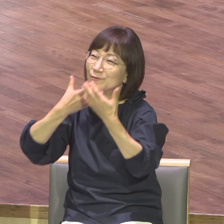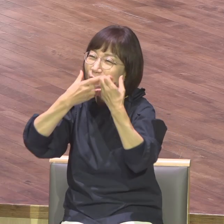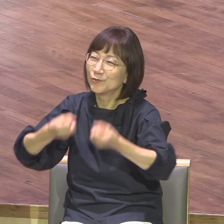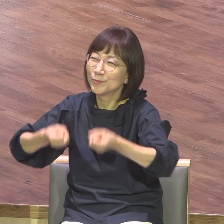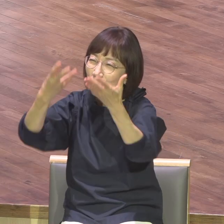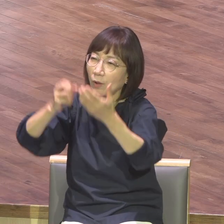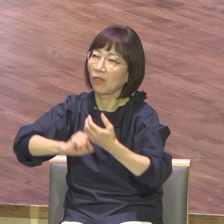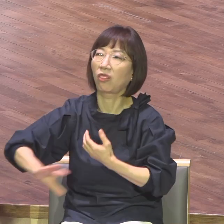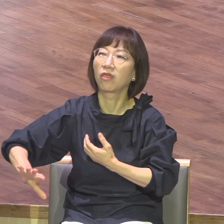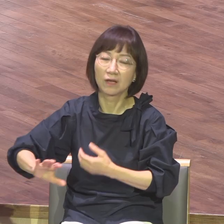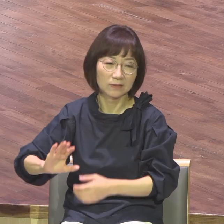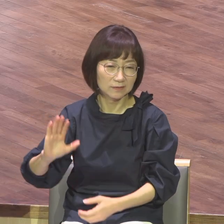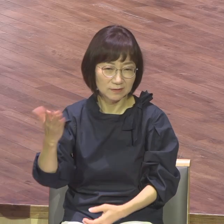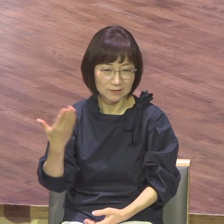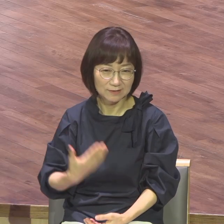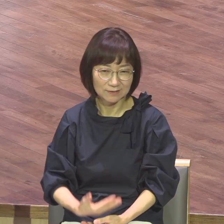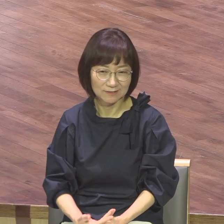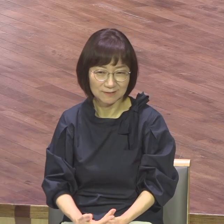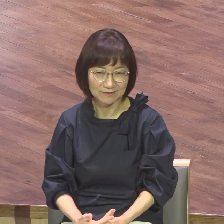다 놓쳐버려요.